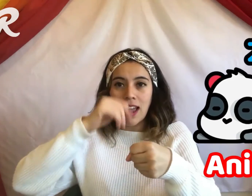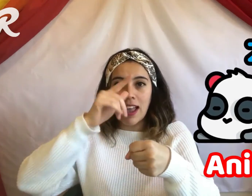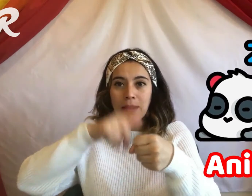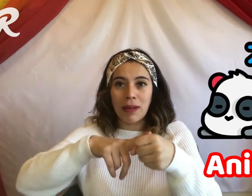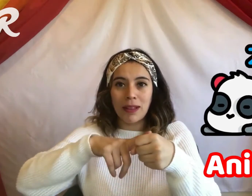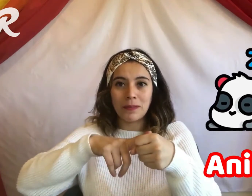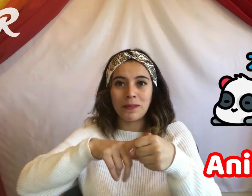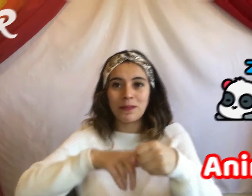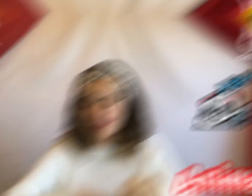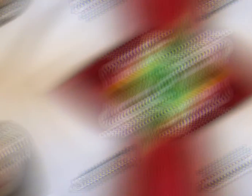Animal.